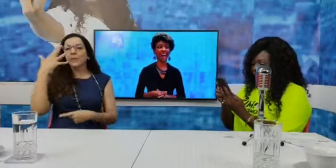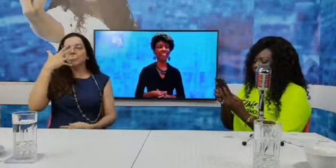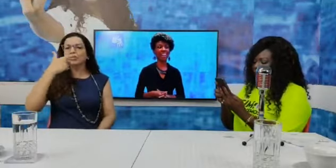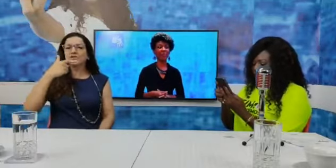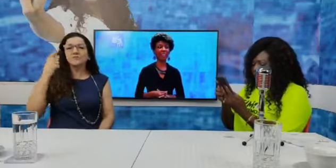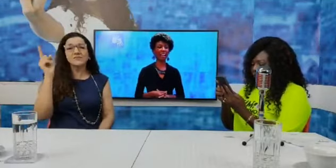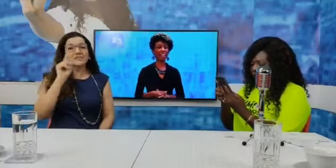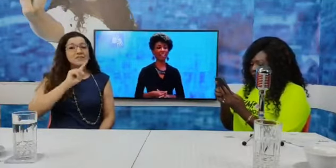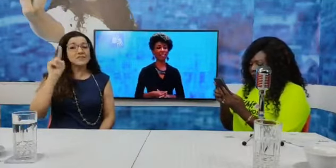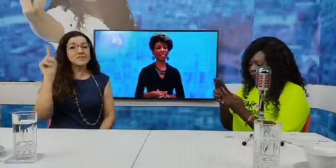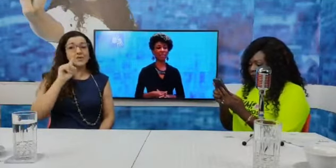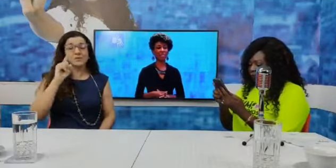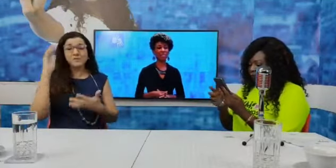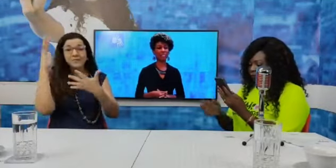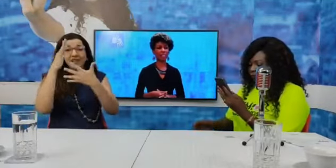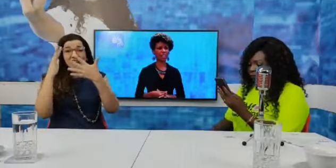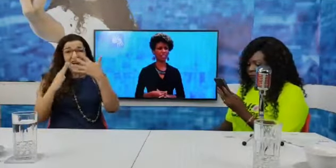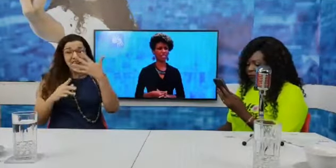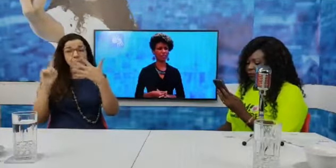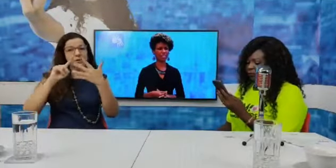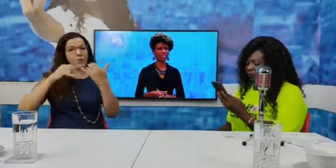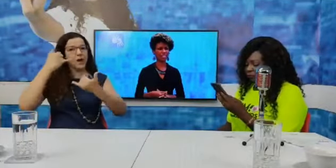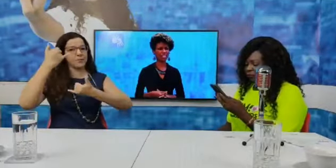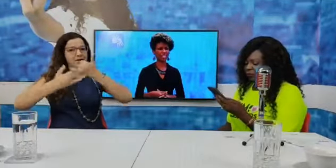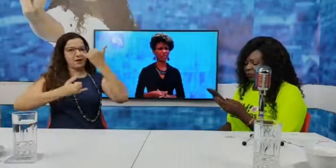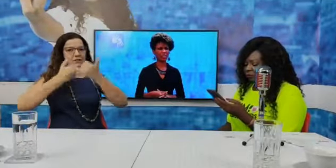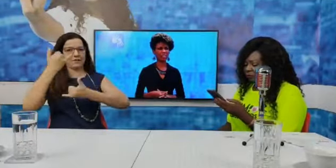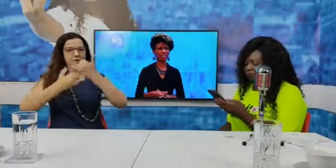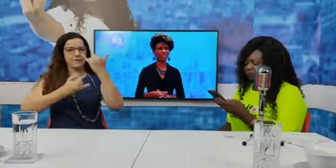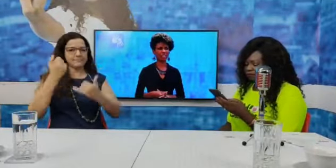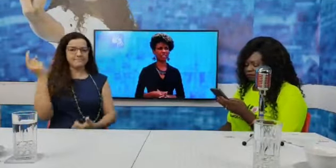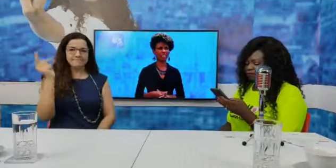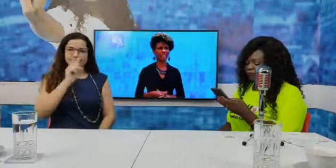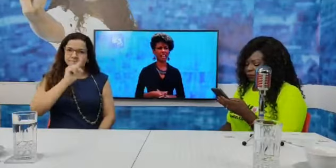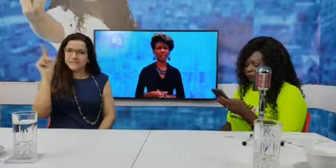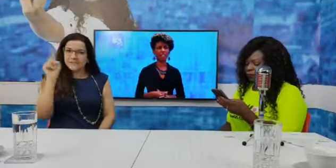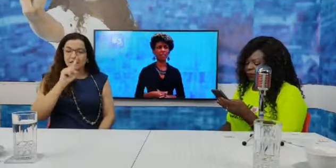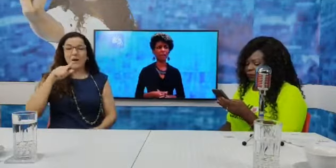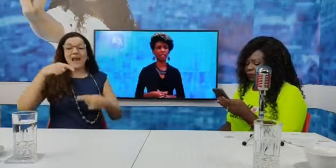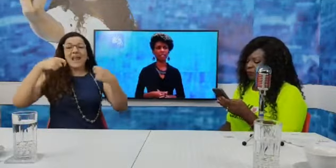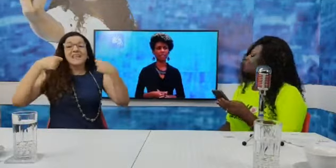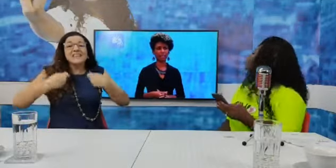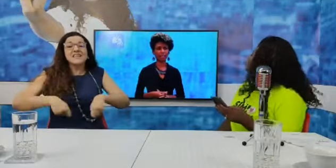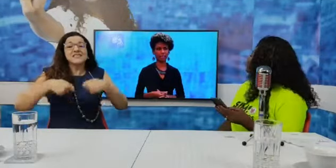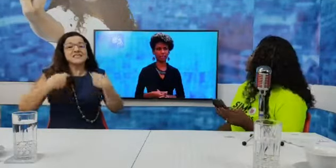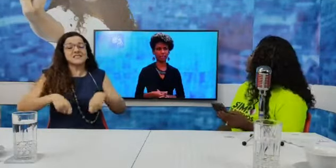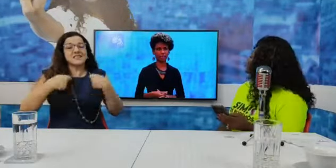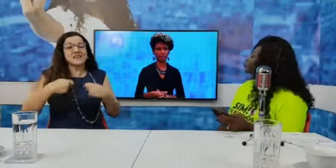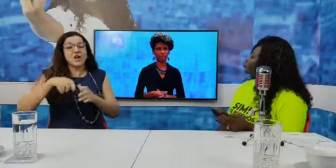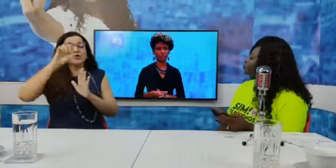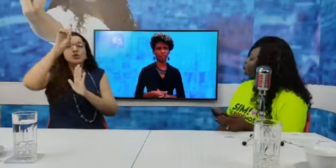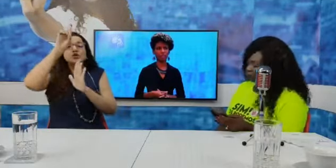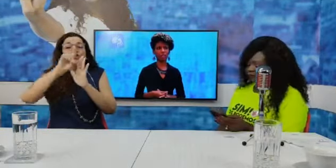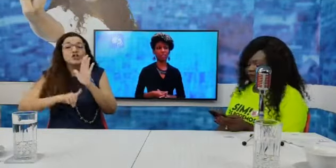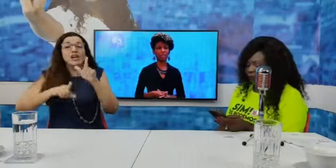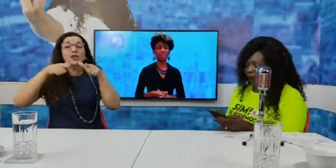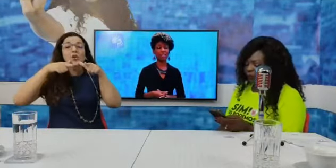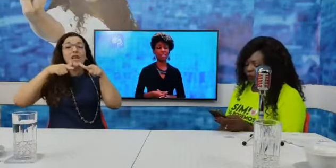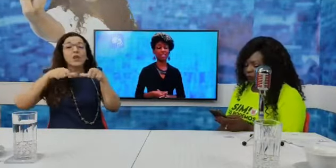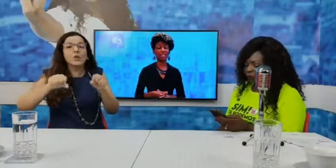Ah, eu quero aprender a Libras. Algumas pessoas ficam, não, gente, não é por isso não, não é só por isso não. Libras não é brincadeira, não. Então,